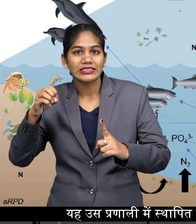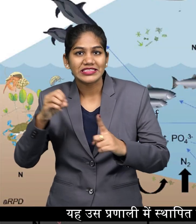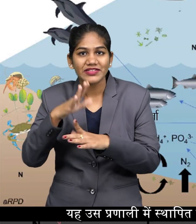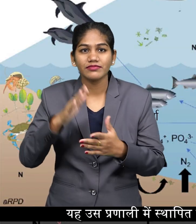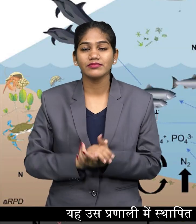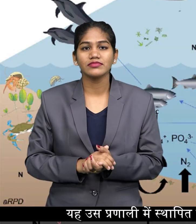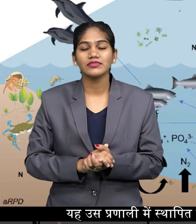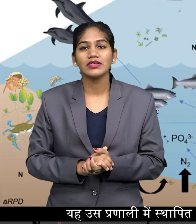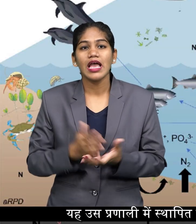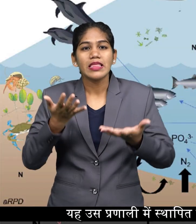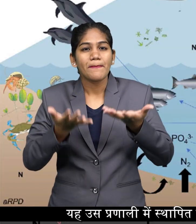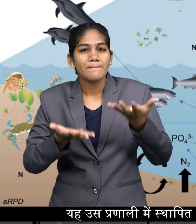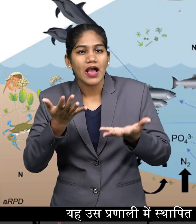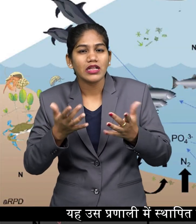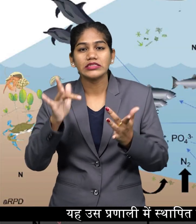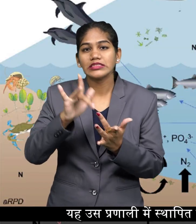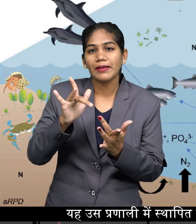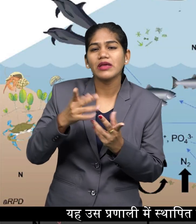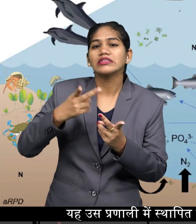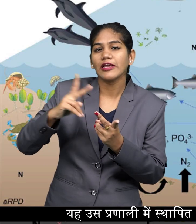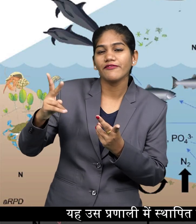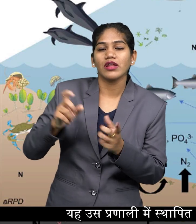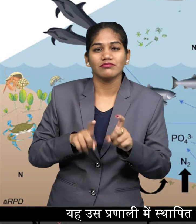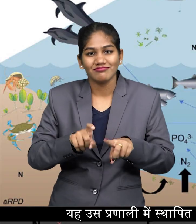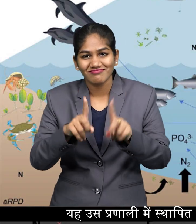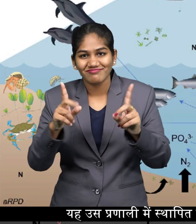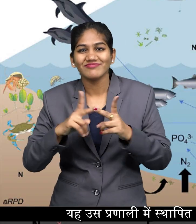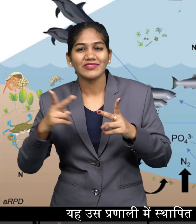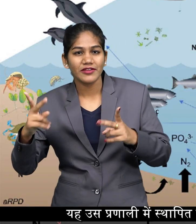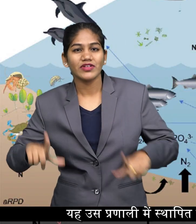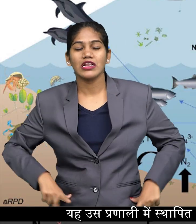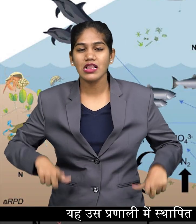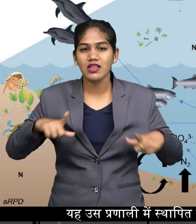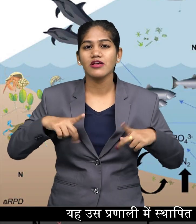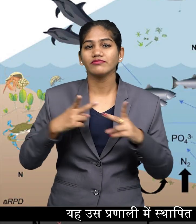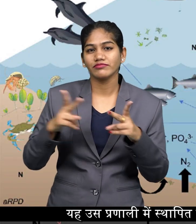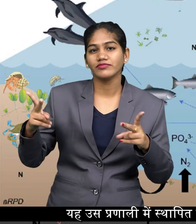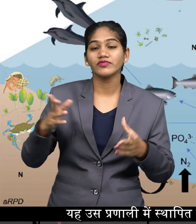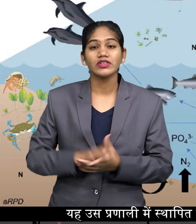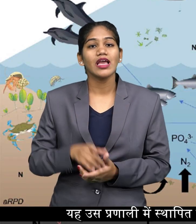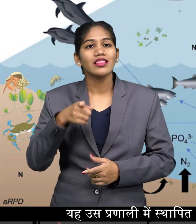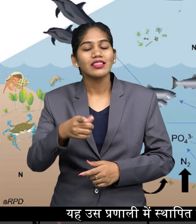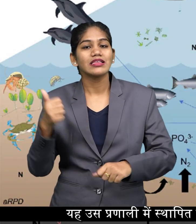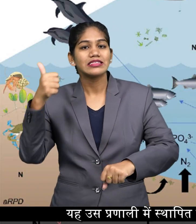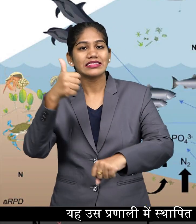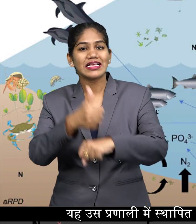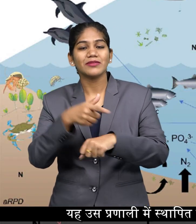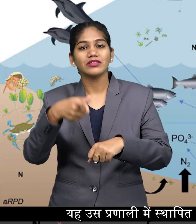आठवां, यह उस प्रणाली में उपस्थापित विभिन्न जीवों के बीच के संतुलन को प्रभावित करता